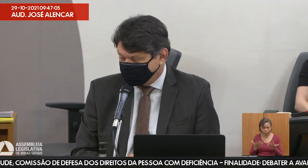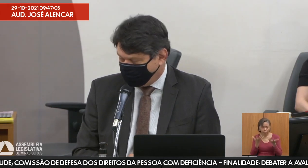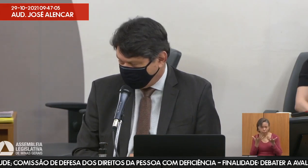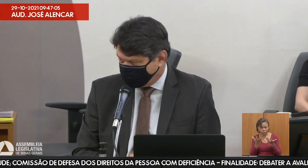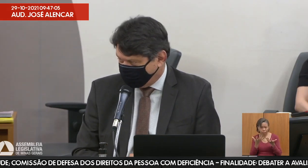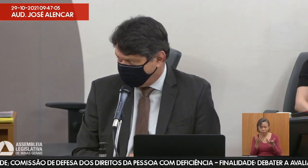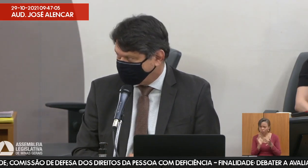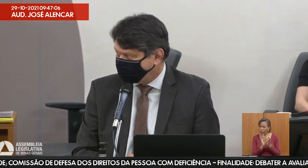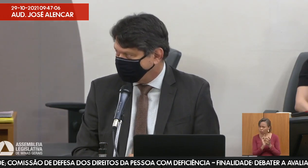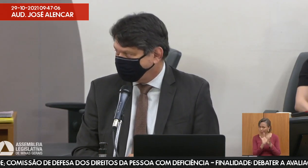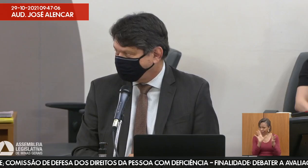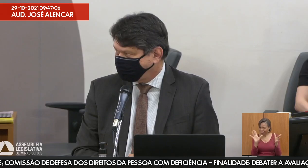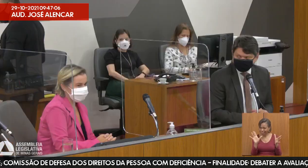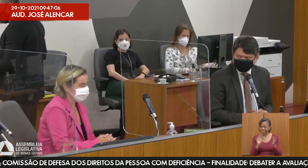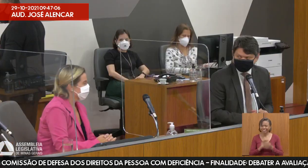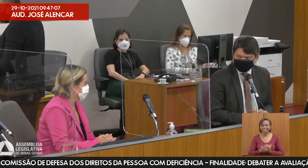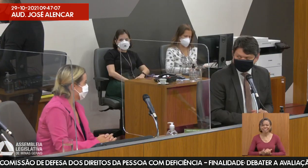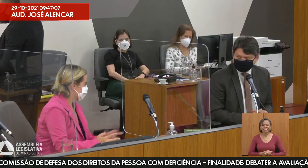à vontade.